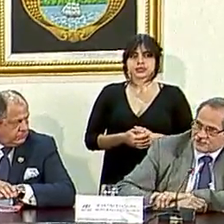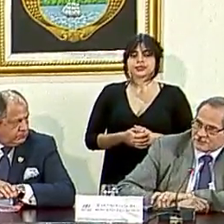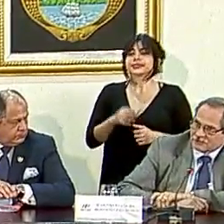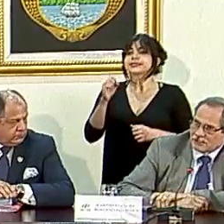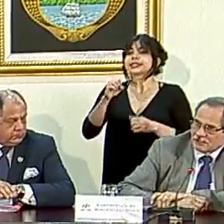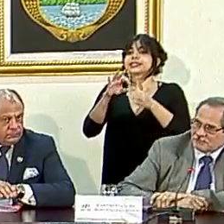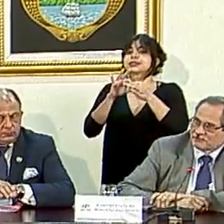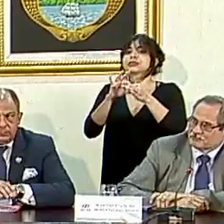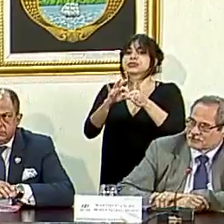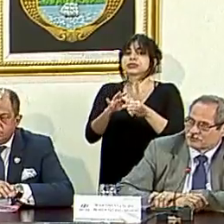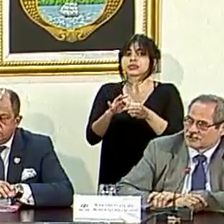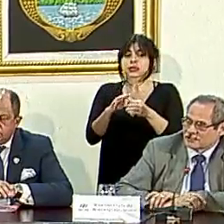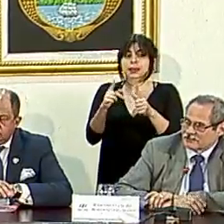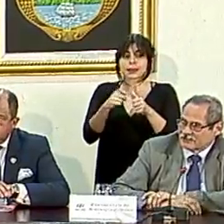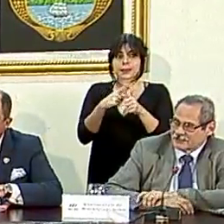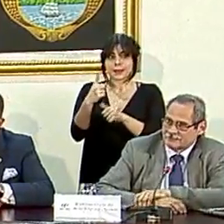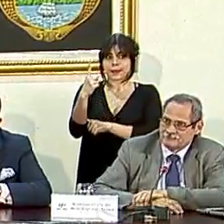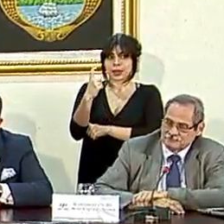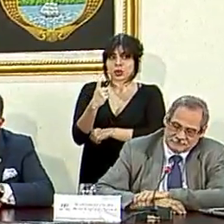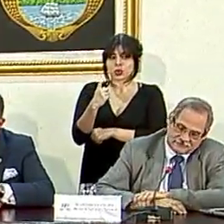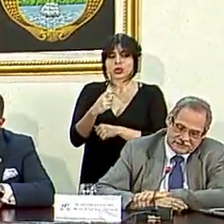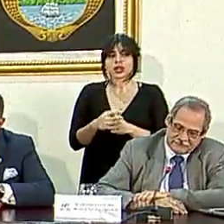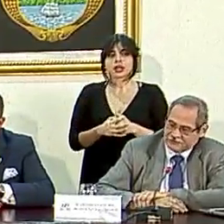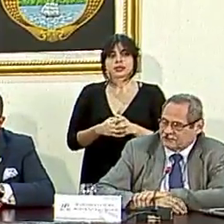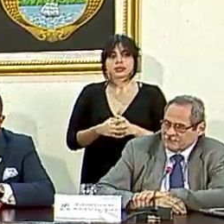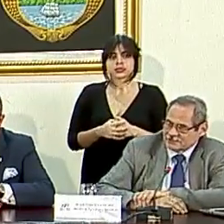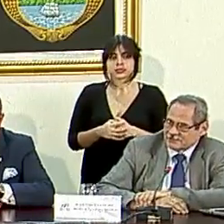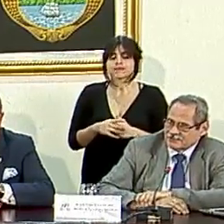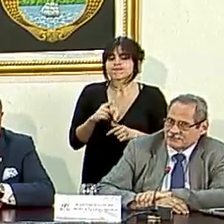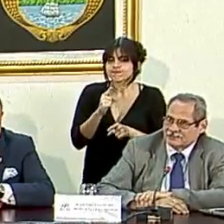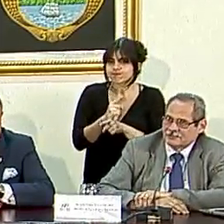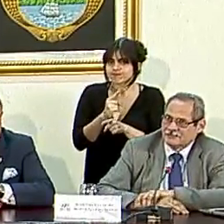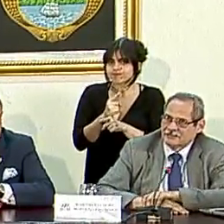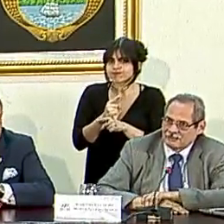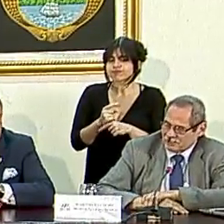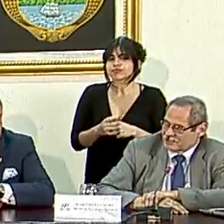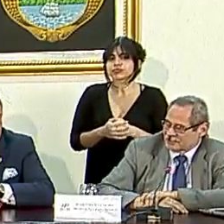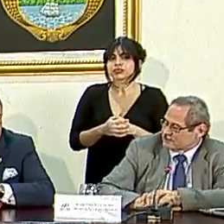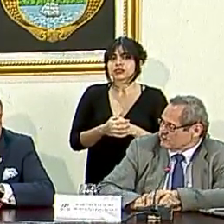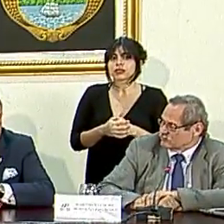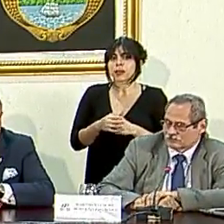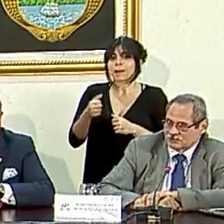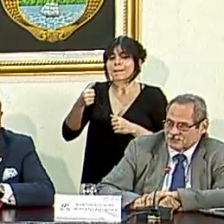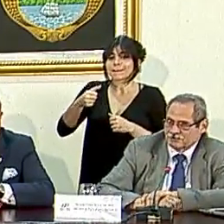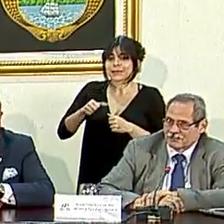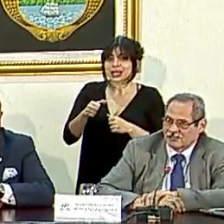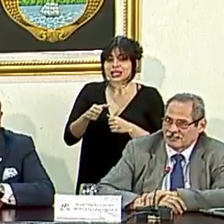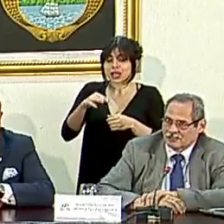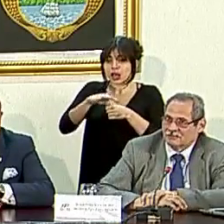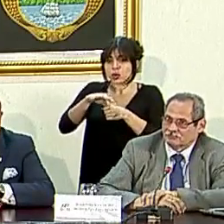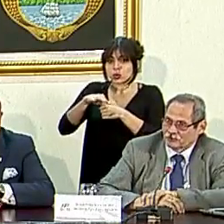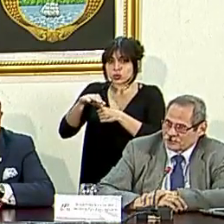Sí, con respecto a la primera pregunta, efectivamente las pérdidas en los